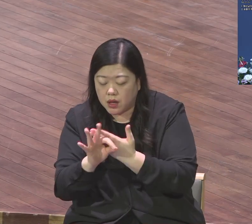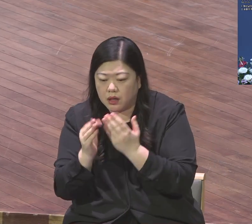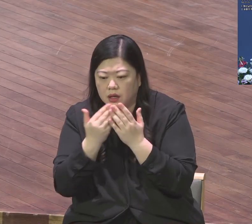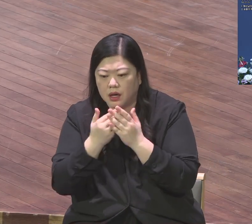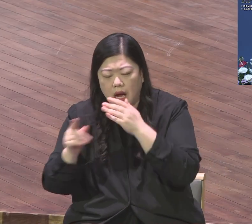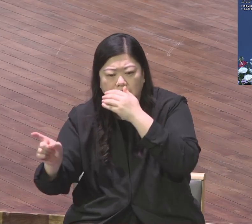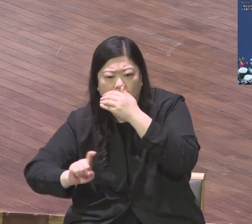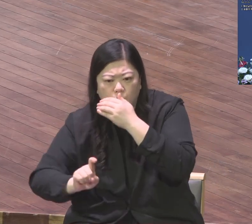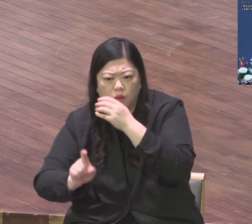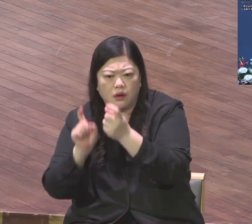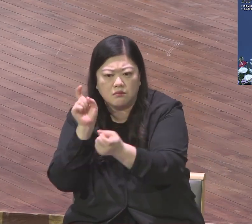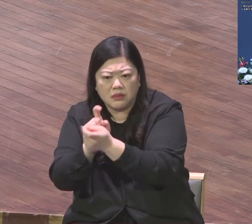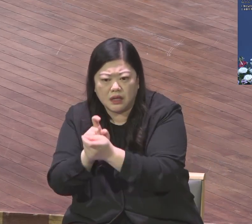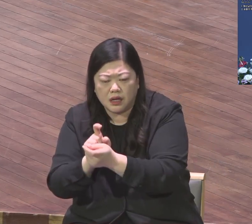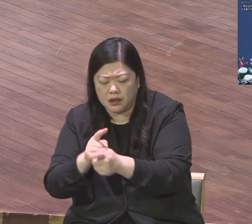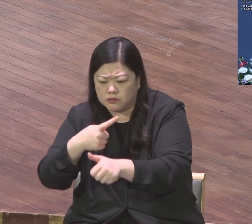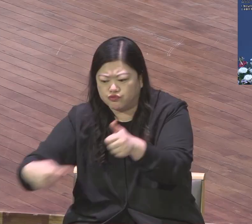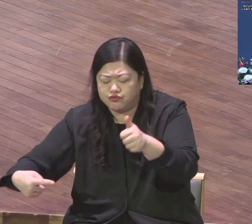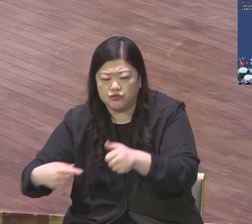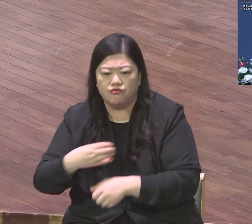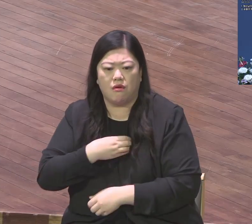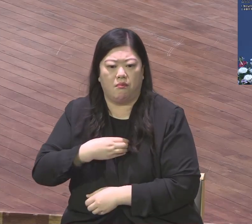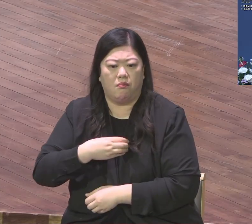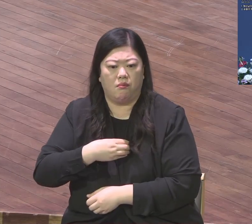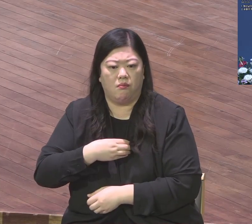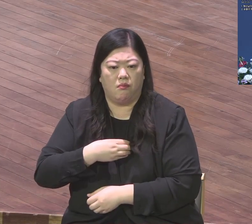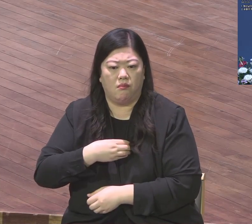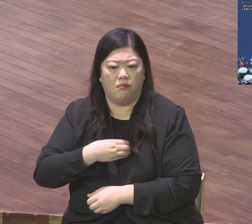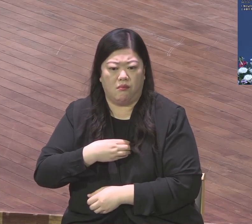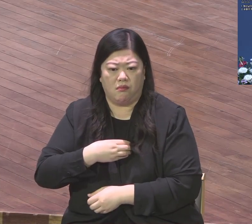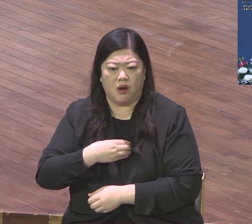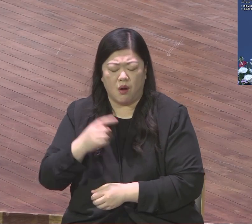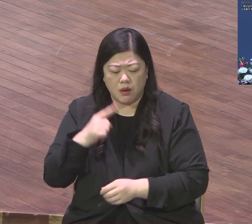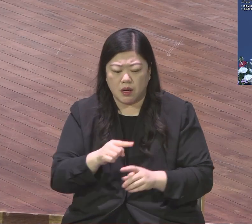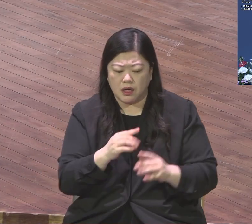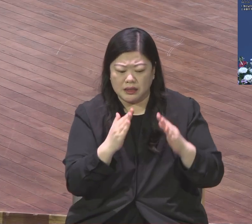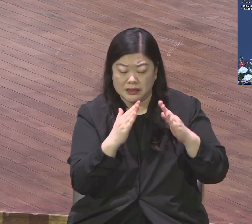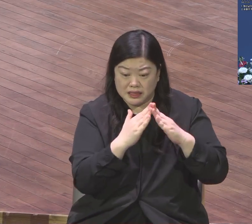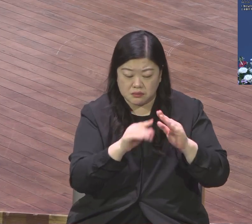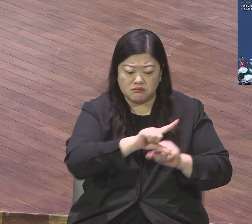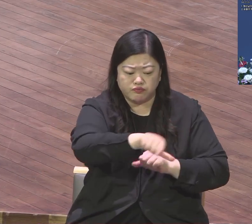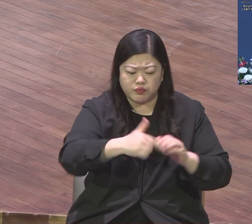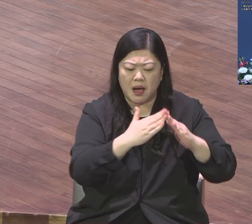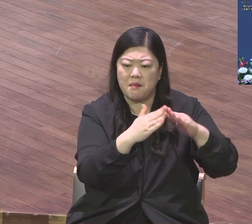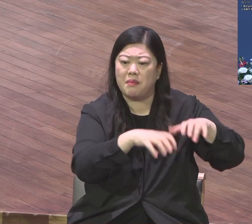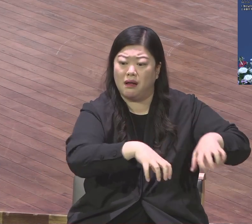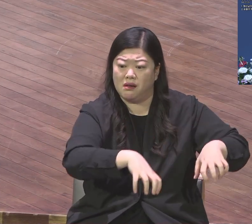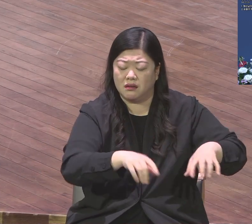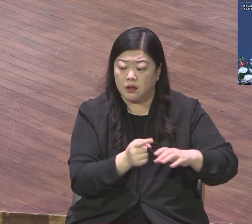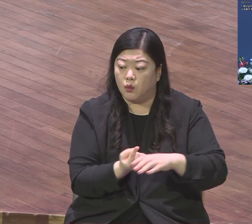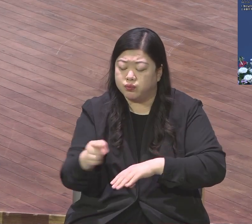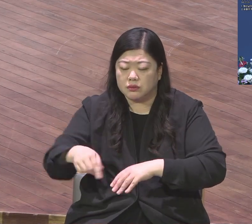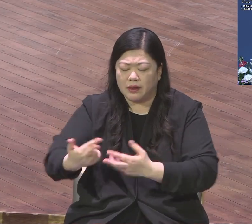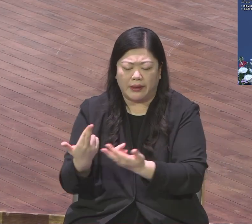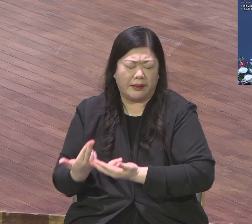이런 사람들이 너무너무 다 살기 어려우니까 그런데 곳곳에 다 있었어요.